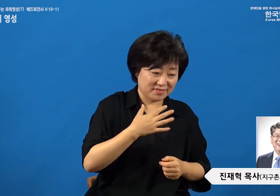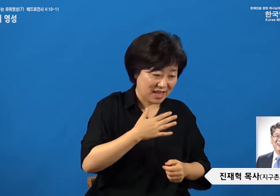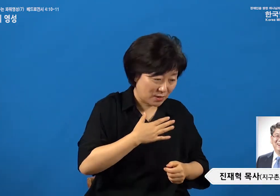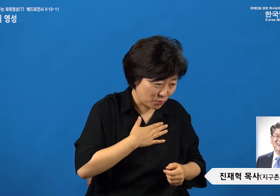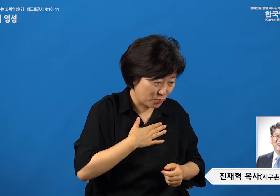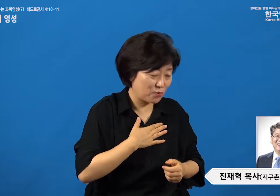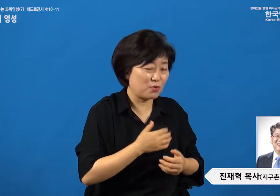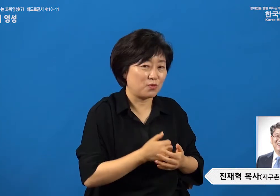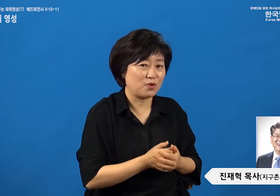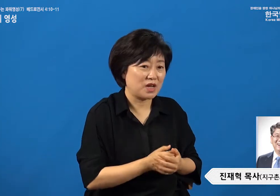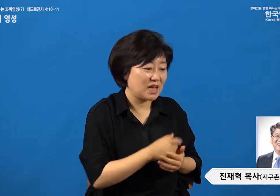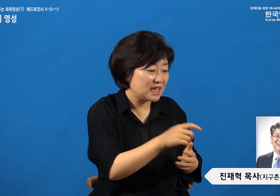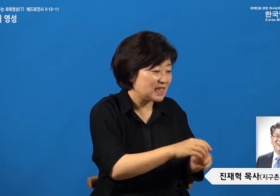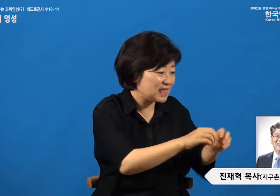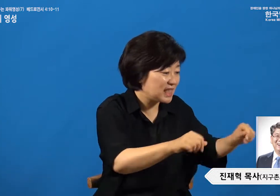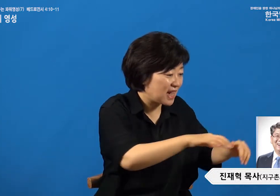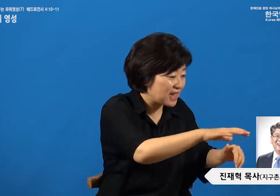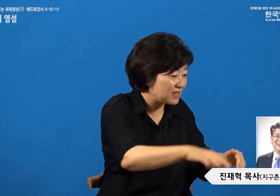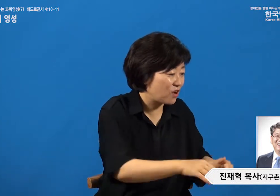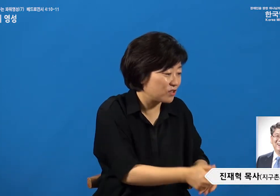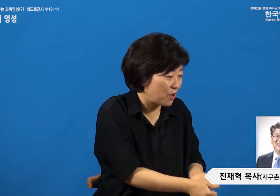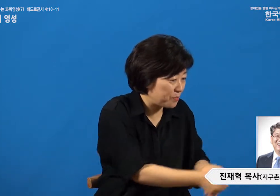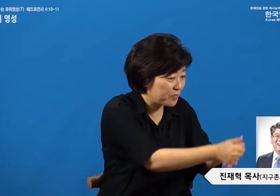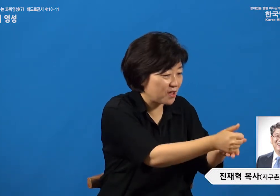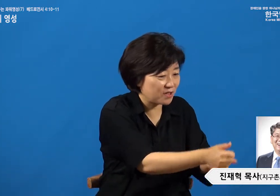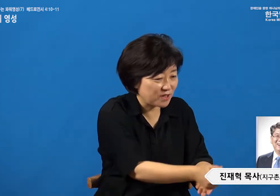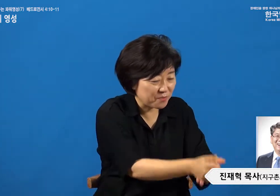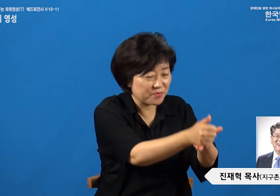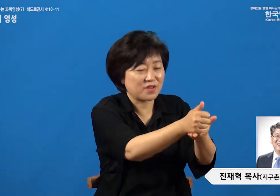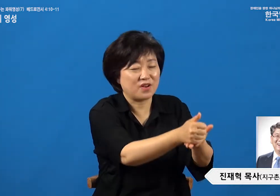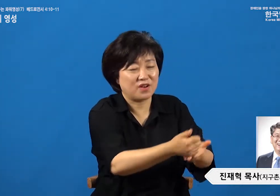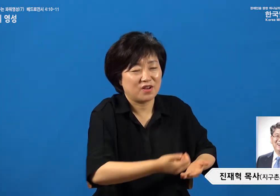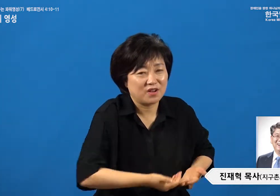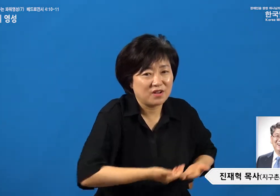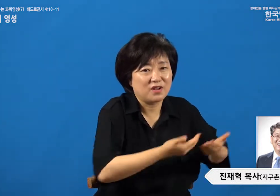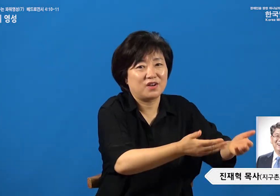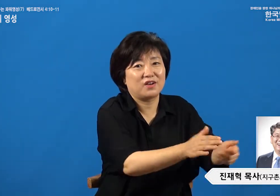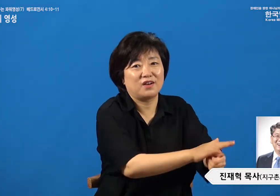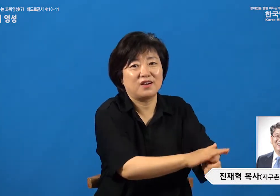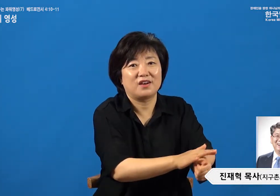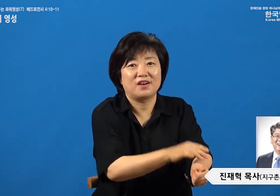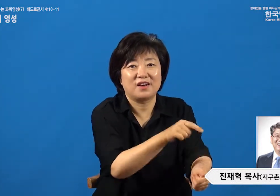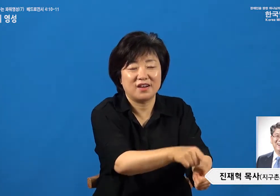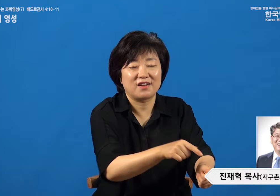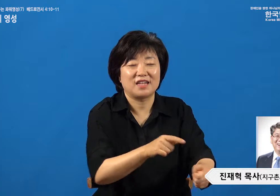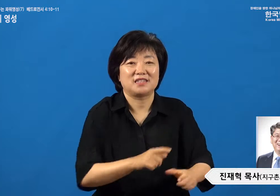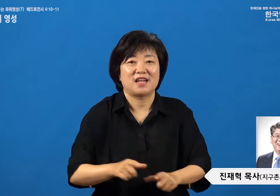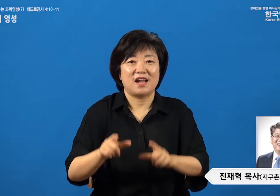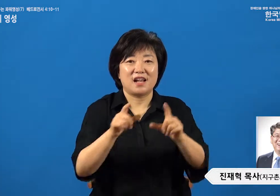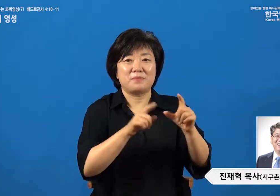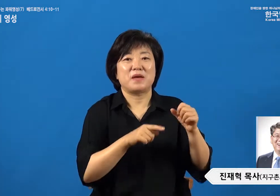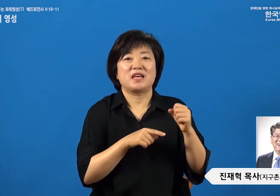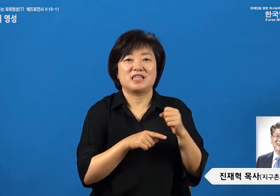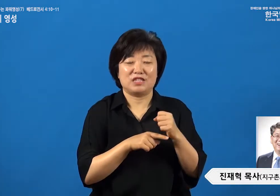것처럼 우리도 이 땅의 섬김이 우리의 삶의 이유, 목적이